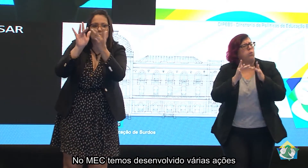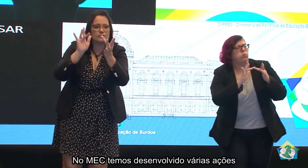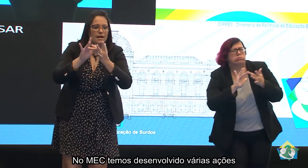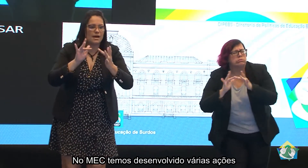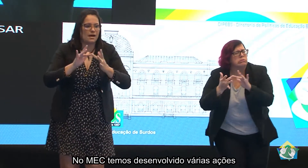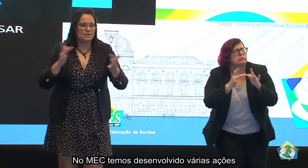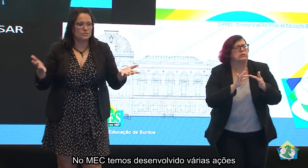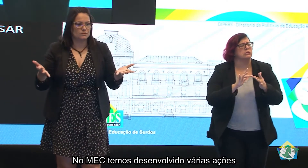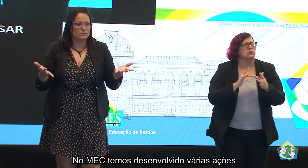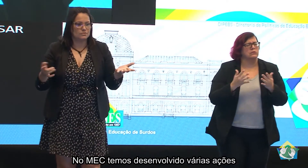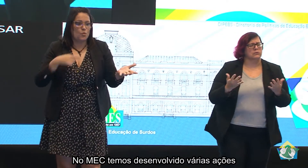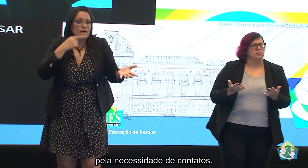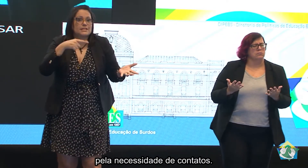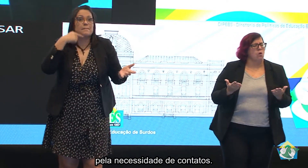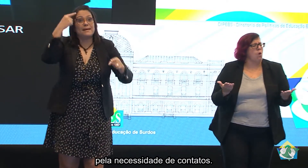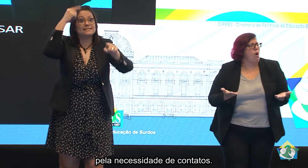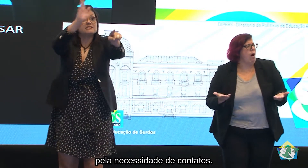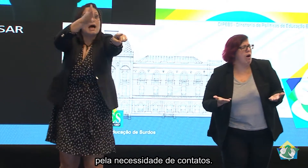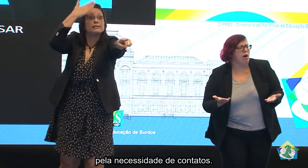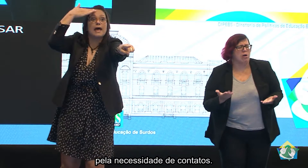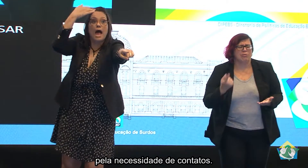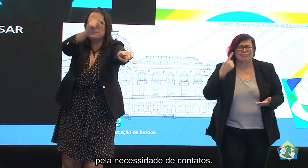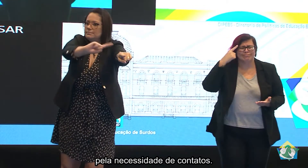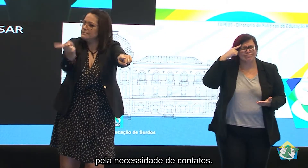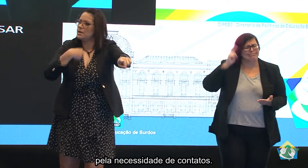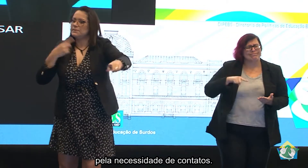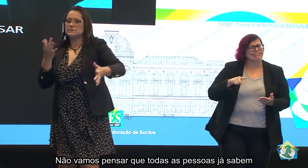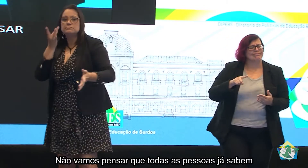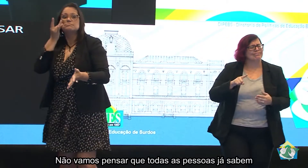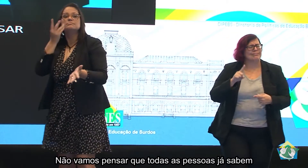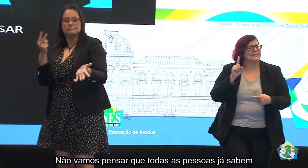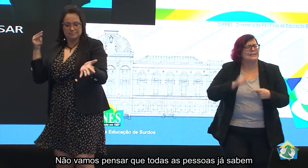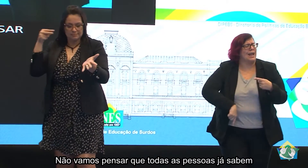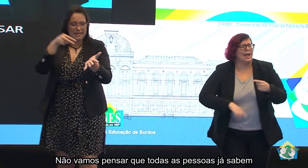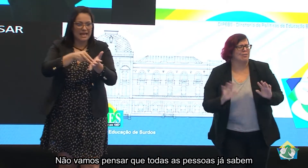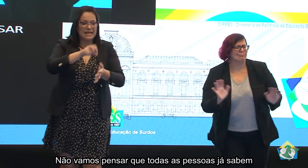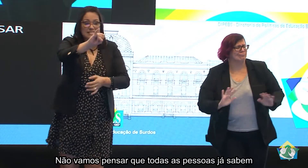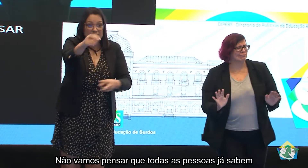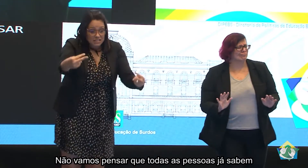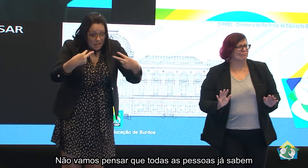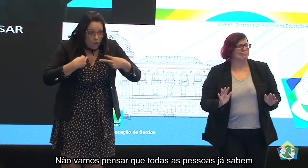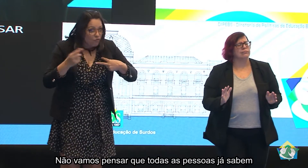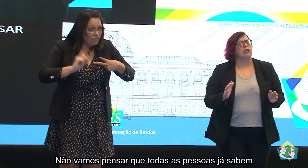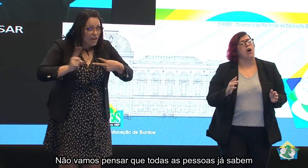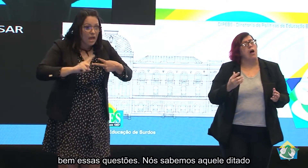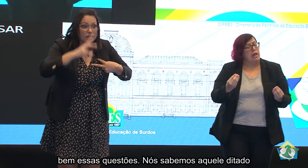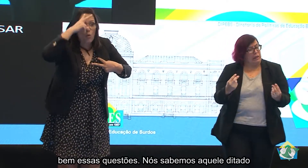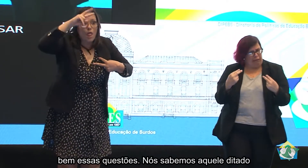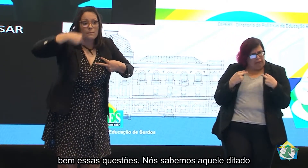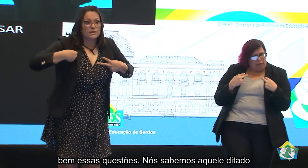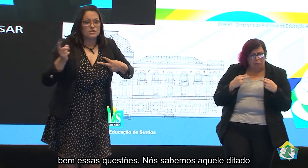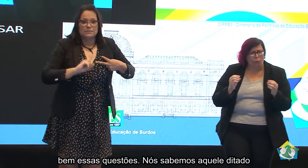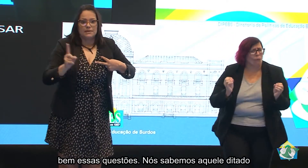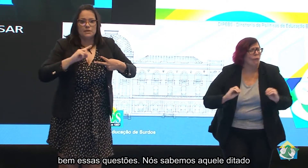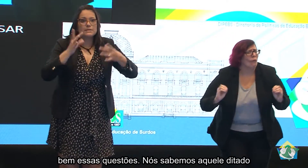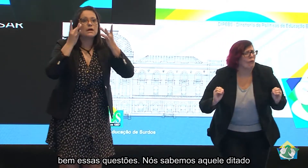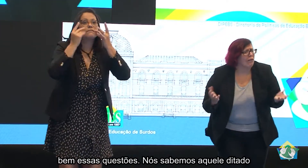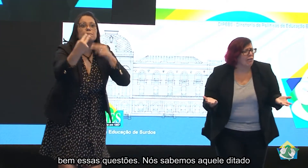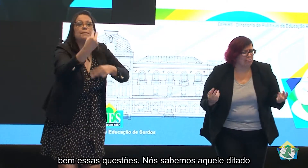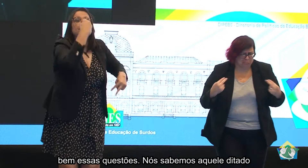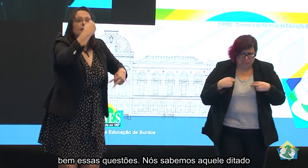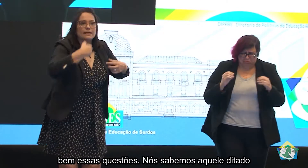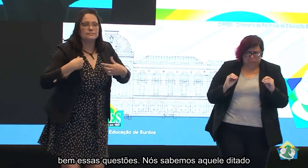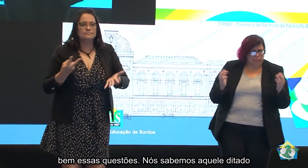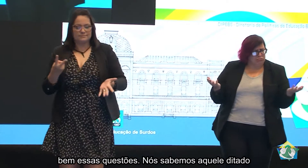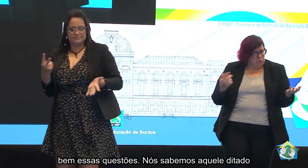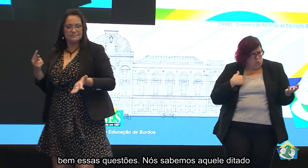temos desenvolvido várias ações pela necessidade de contatos. Não vamos pensar que todas as pessoas já sabem essas questões. A gente